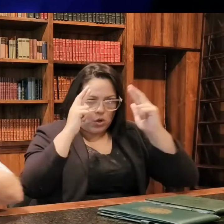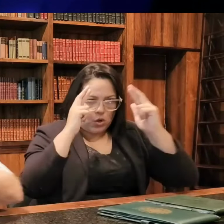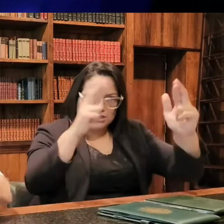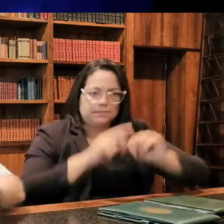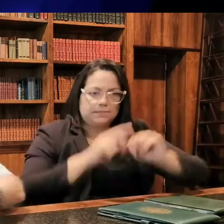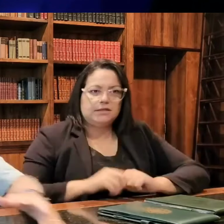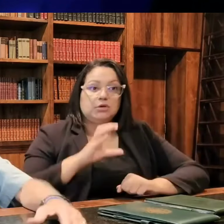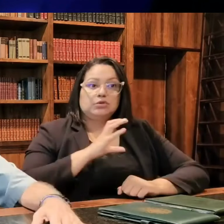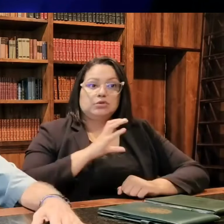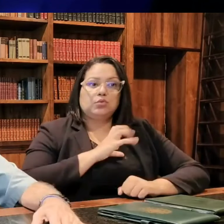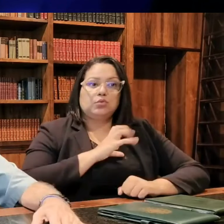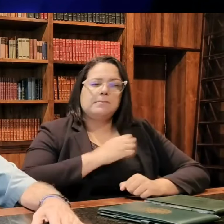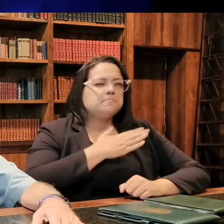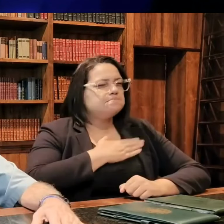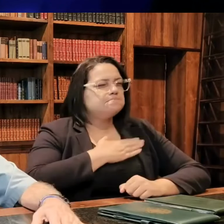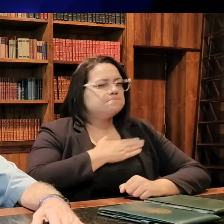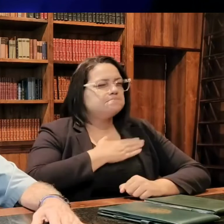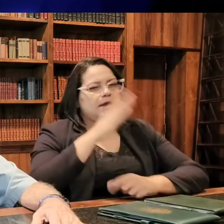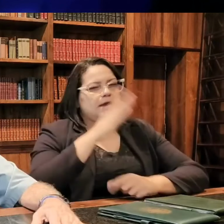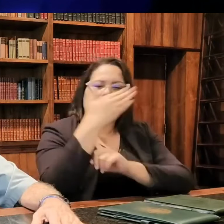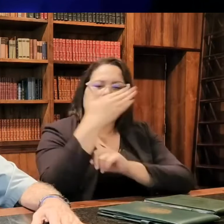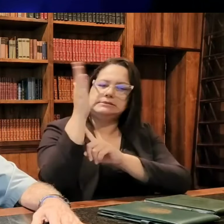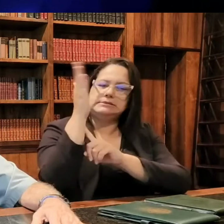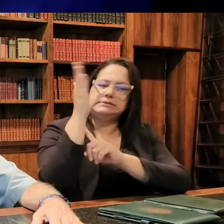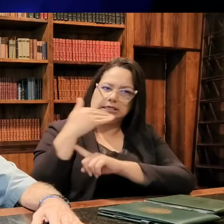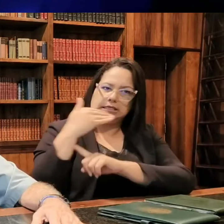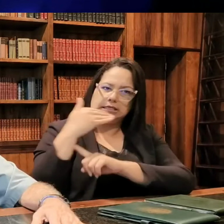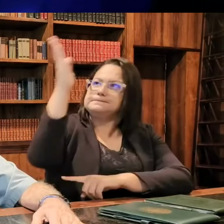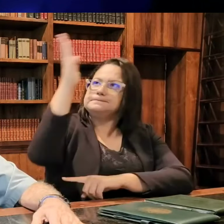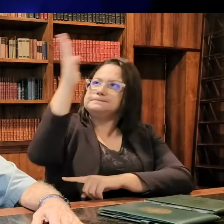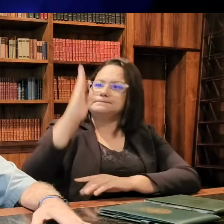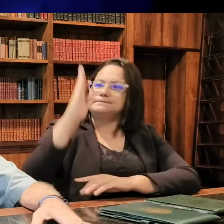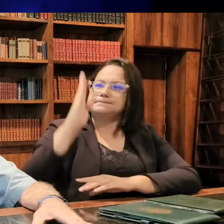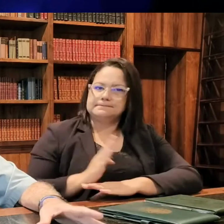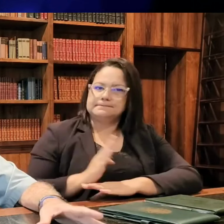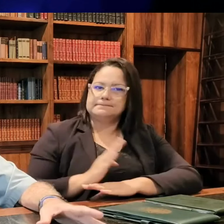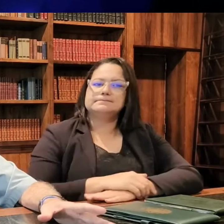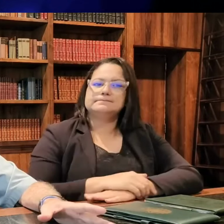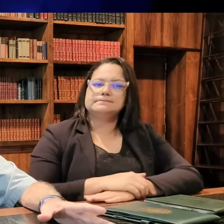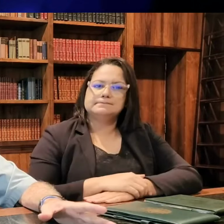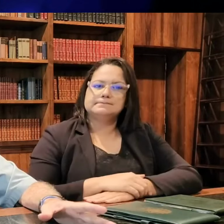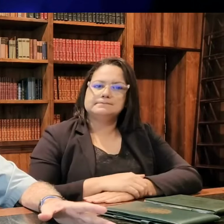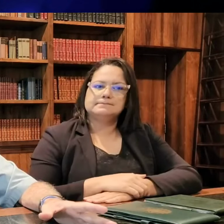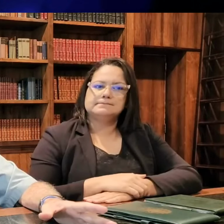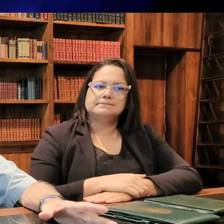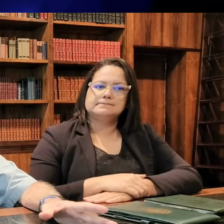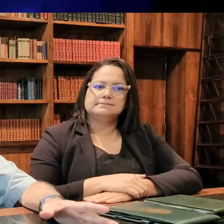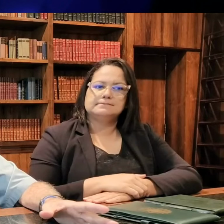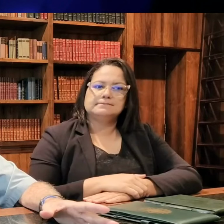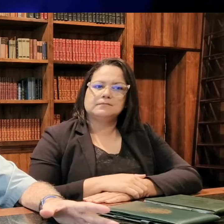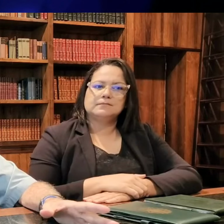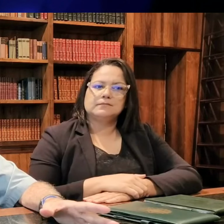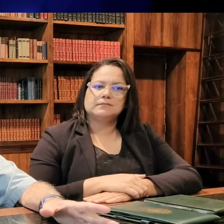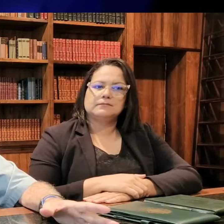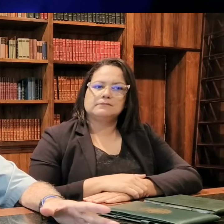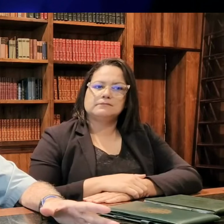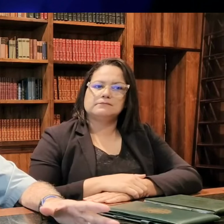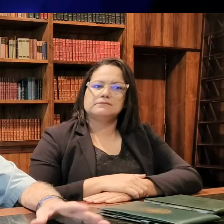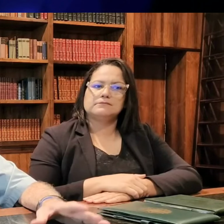relevo tudo isso porque ele se foi uma ponte, esperamos que isso,